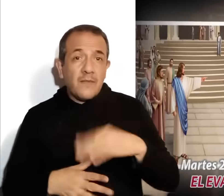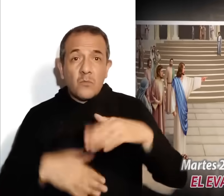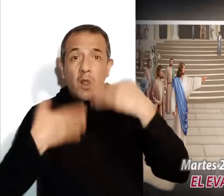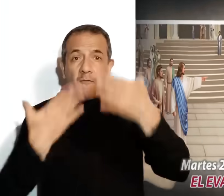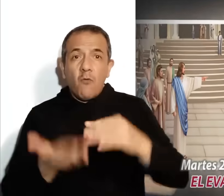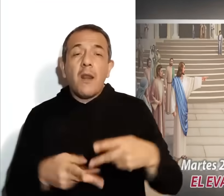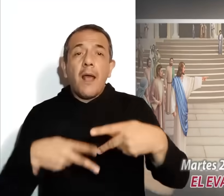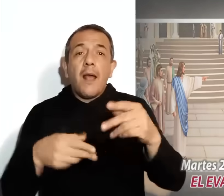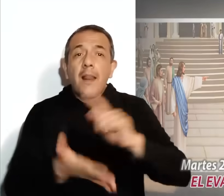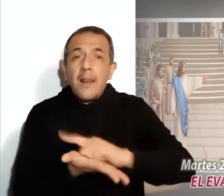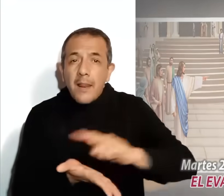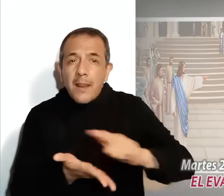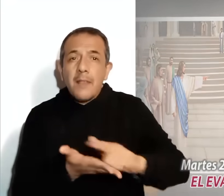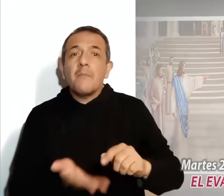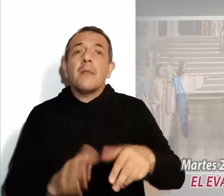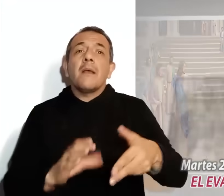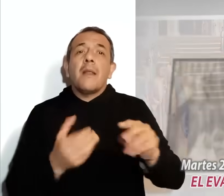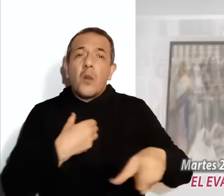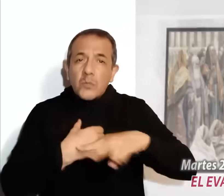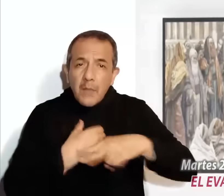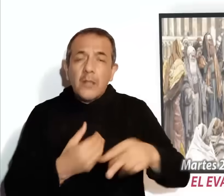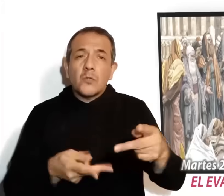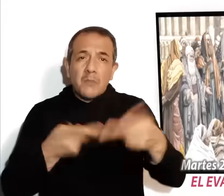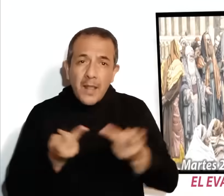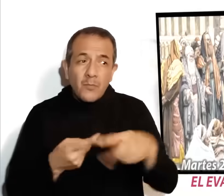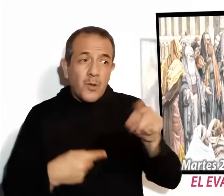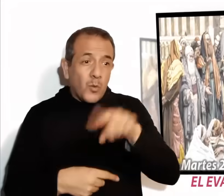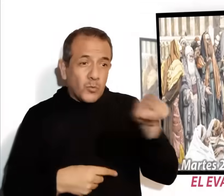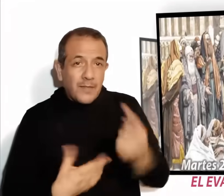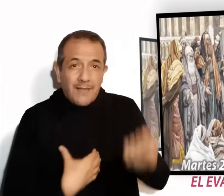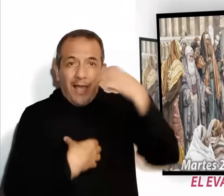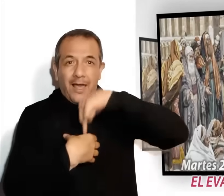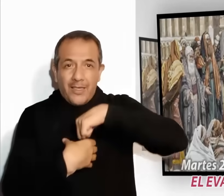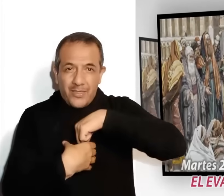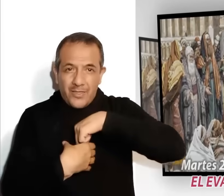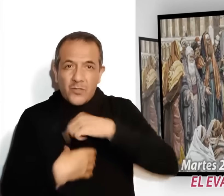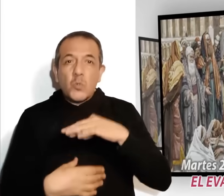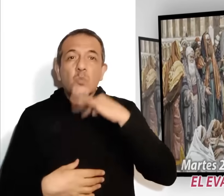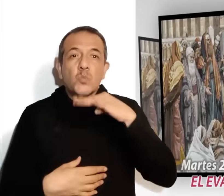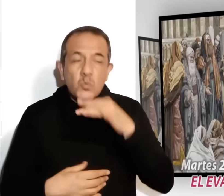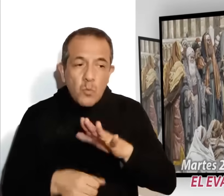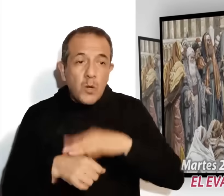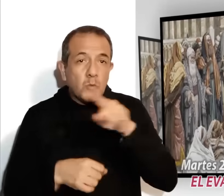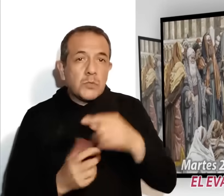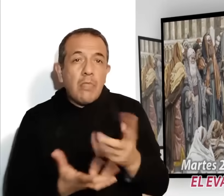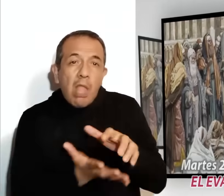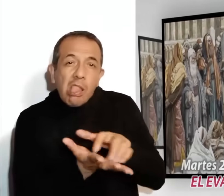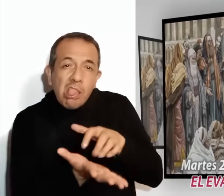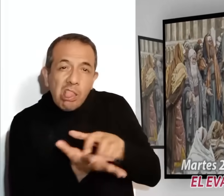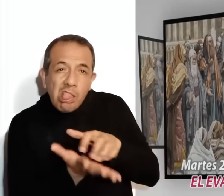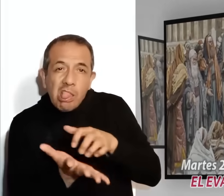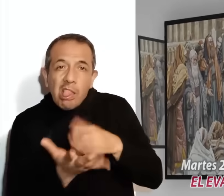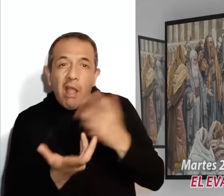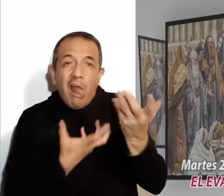los platos, mientras que por dentro siguen sucios por su rapacidad y codicia!